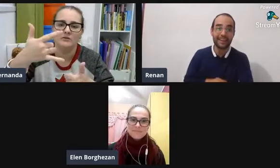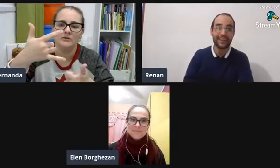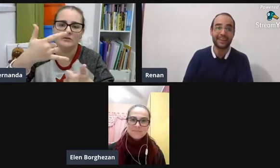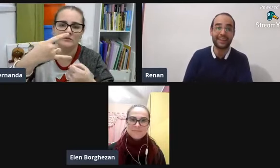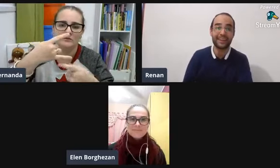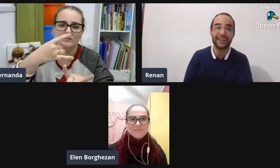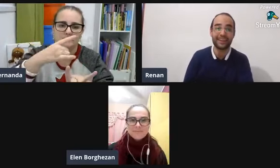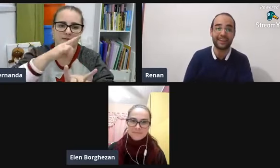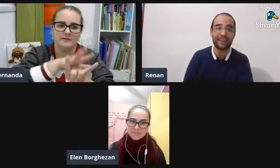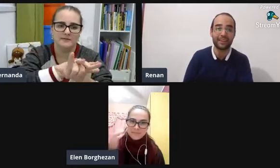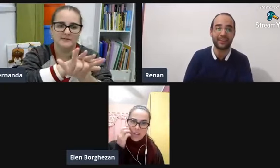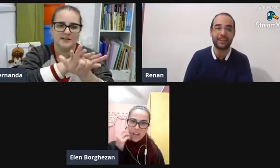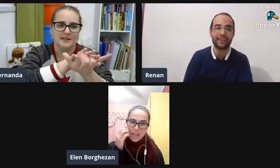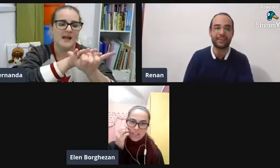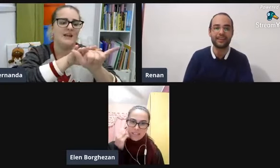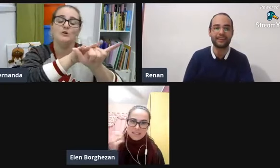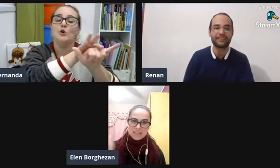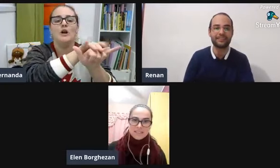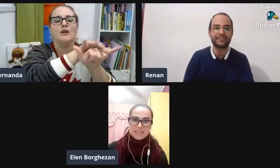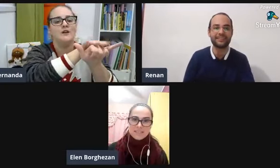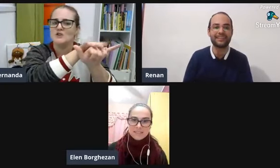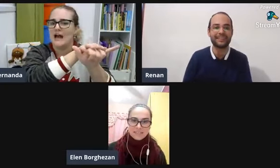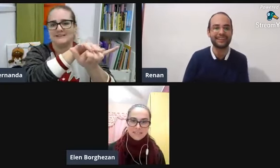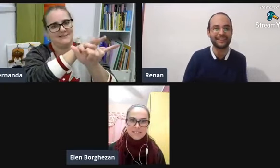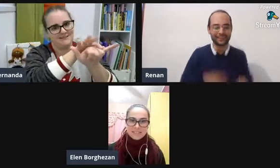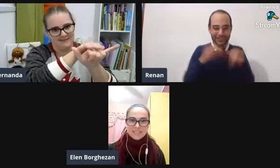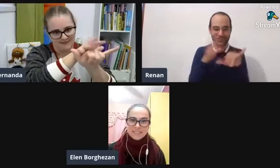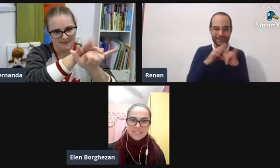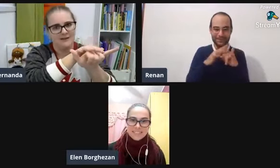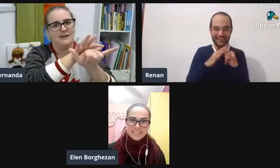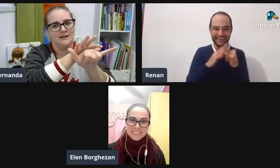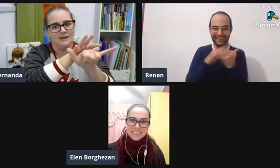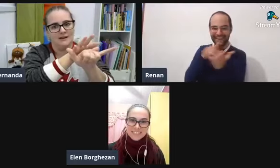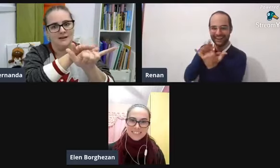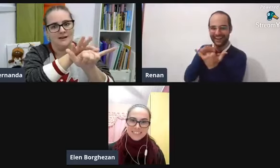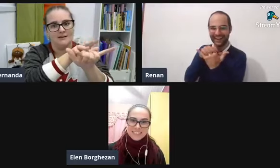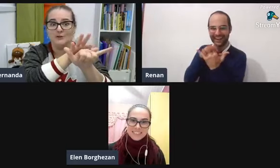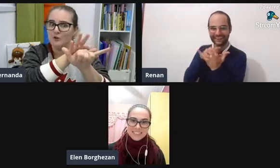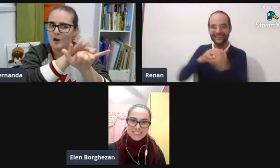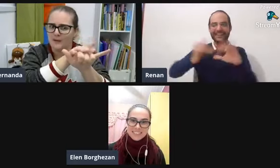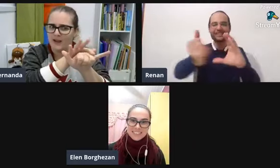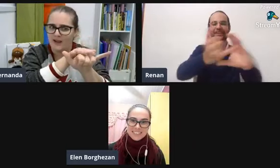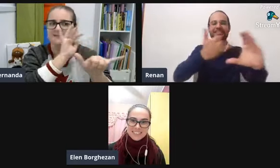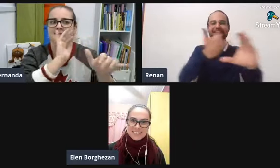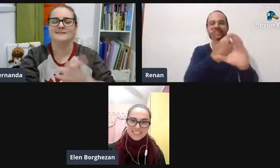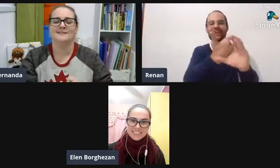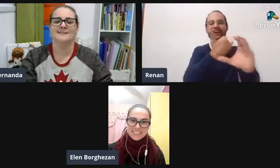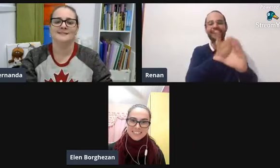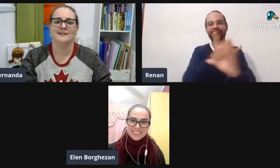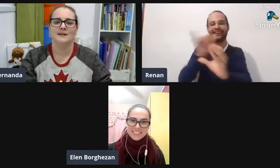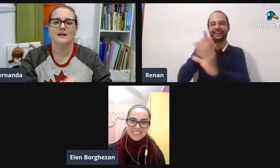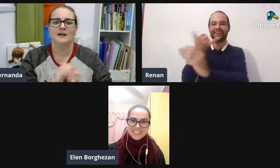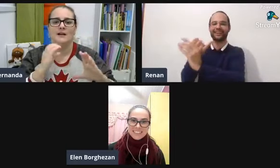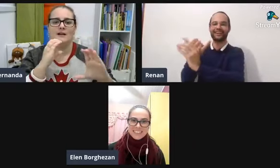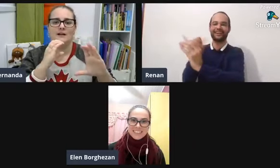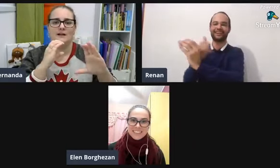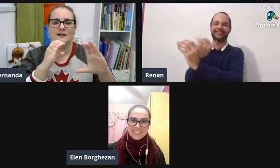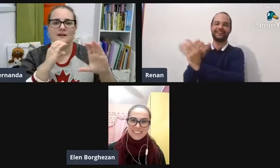é o sinal do... eu tô enferrujada. YouTube. A gente faz assim,